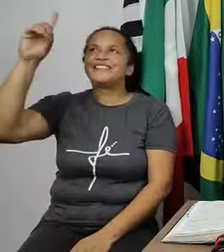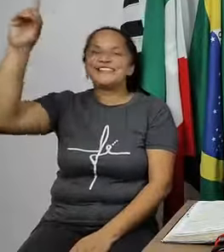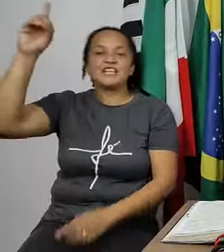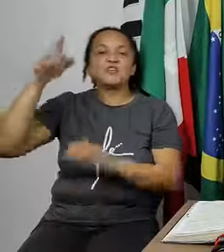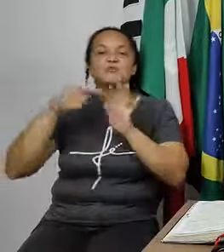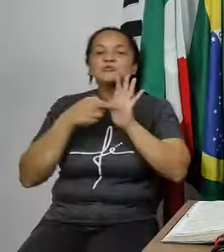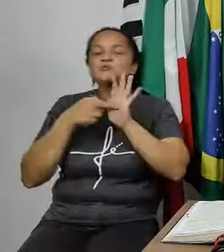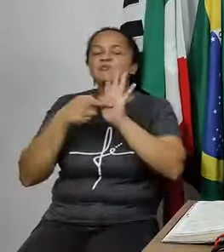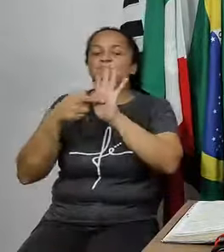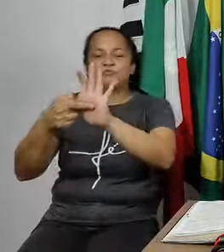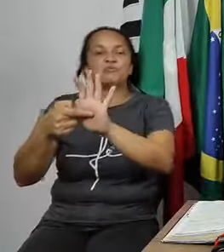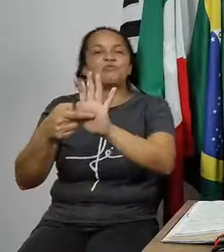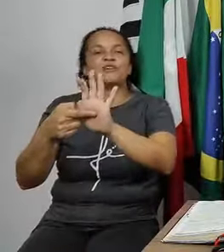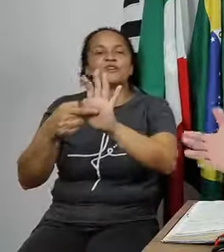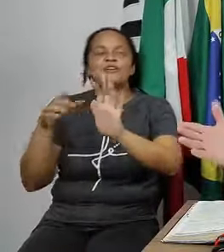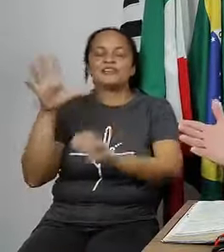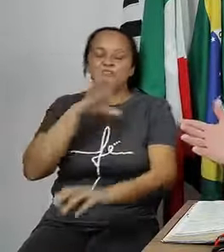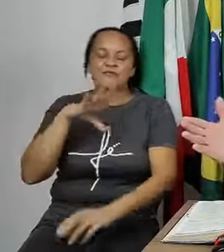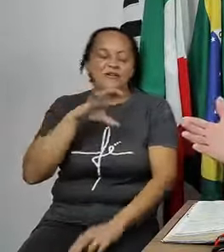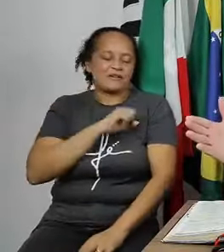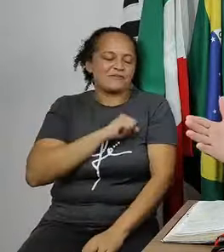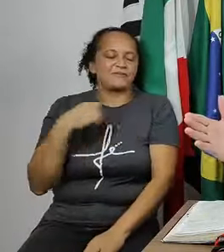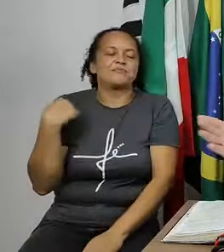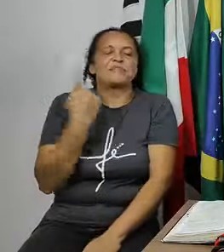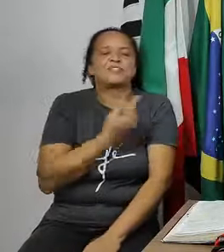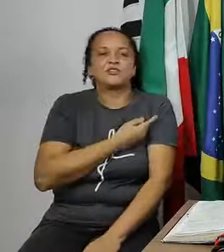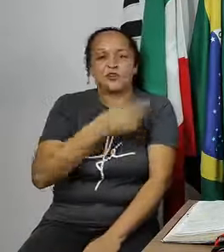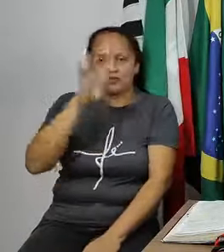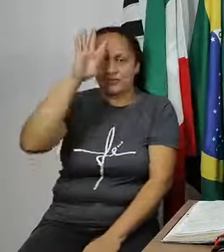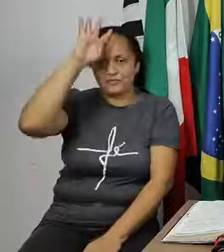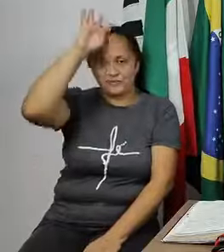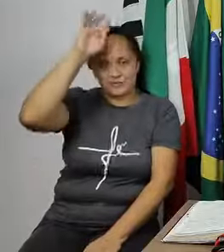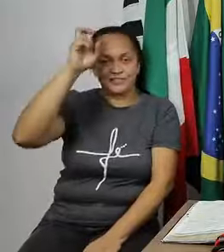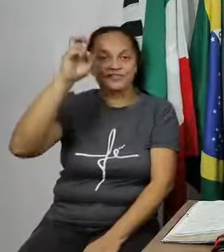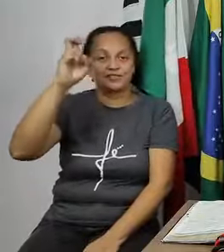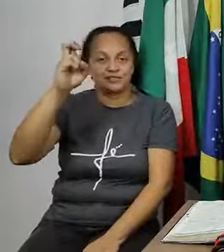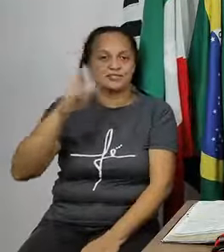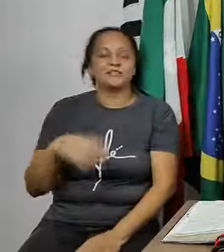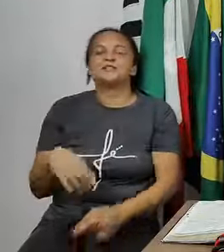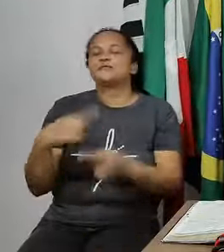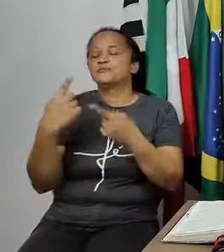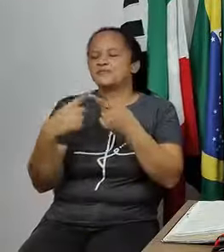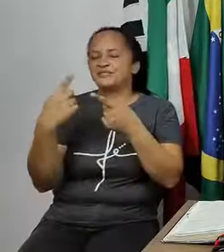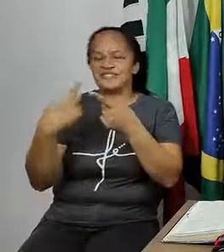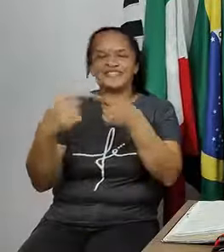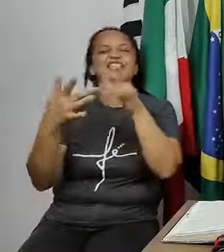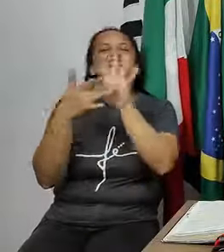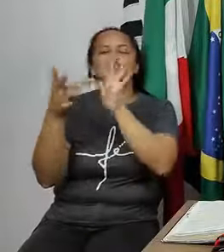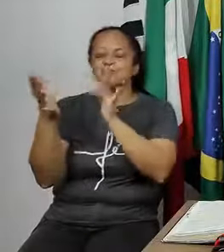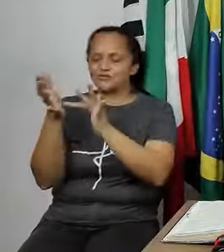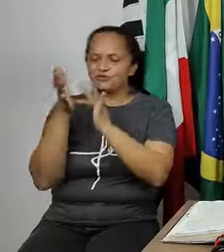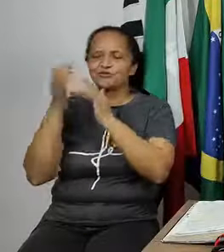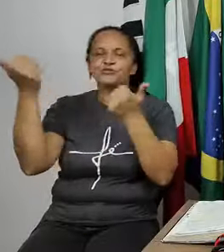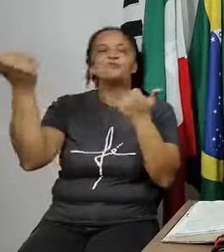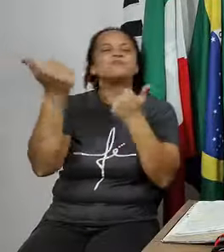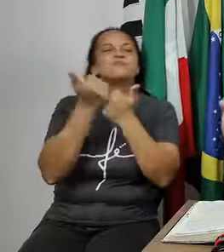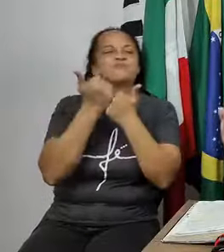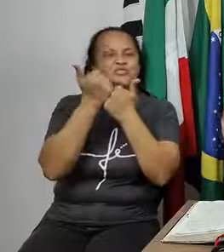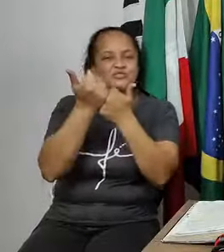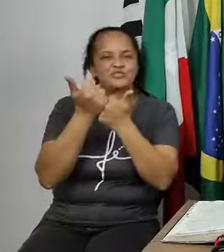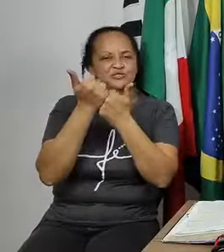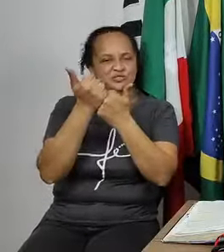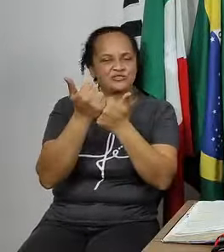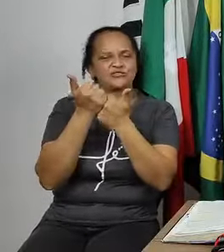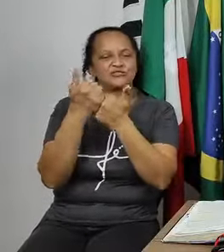prova o seu amor para conosco, Romanos 5, pelo fato de Cristo ter morrido por nós, ter